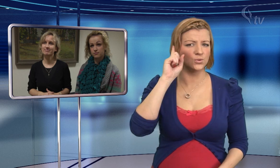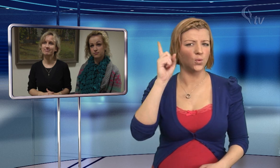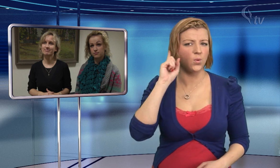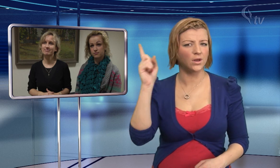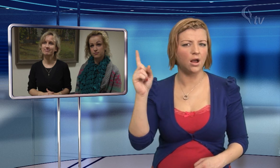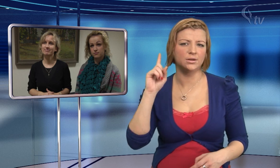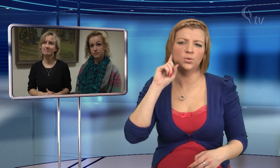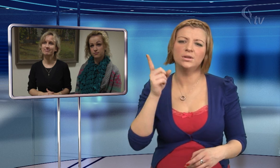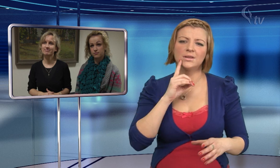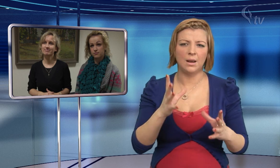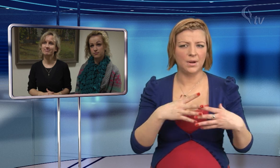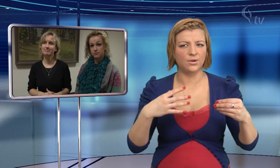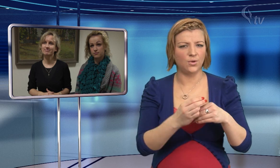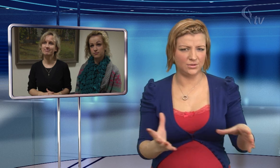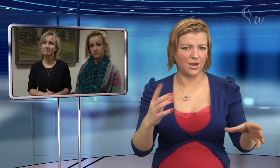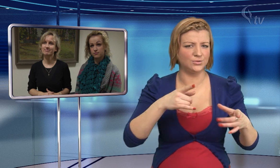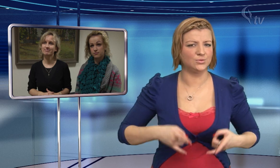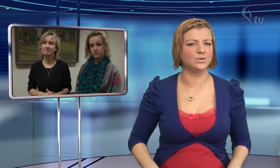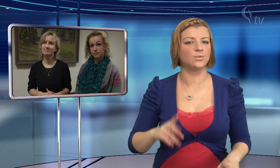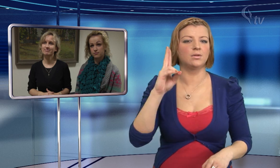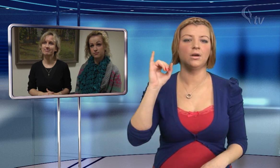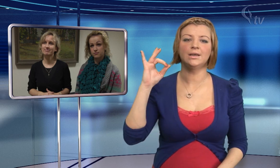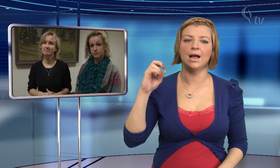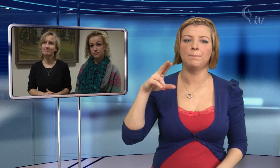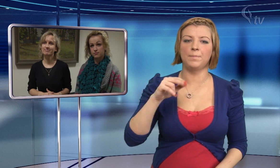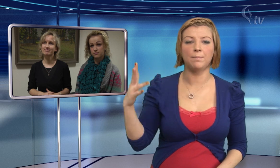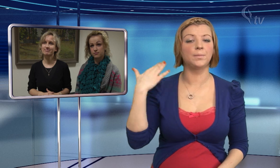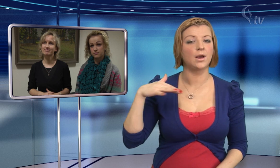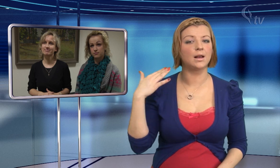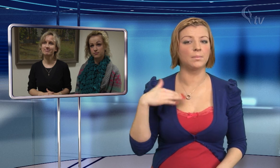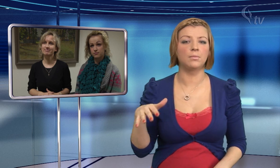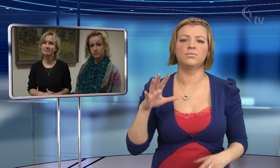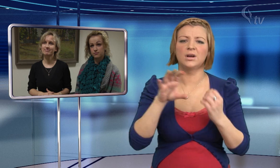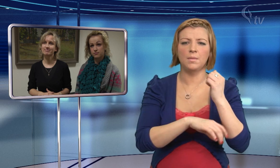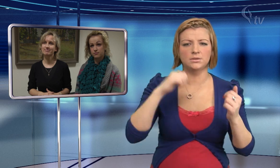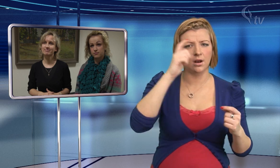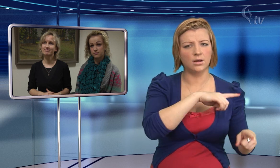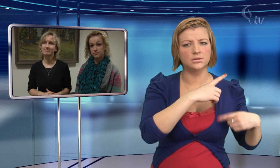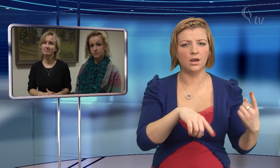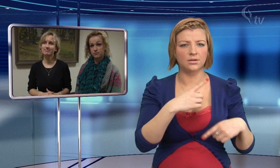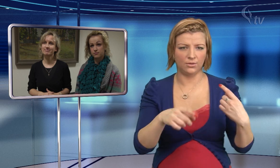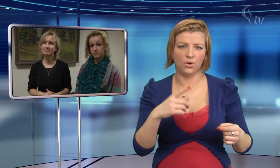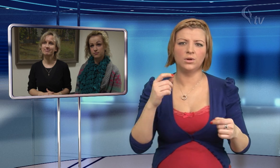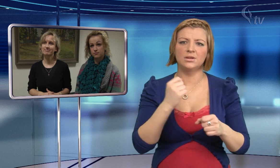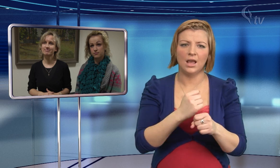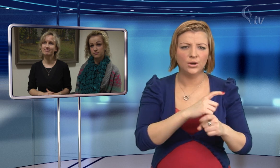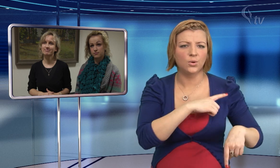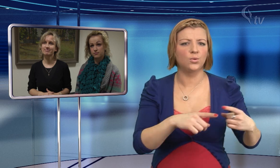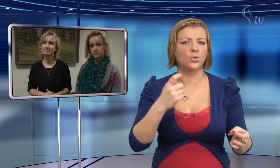Ainukese kuuljana kurtide perekonnast pärit Kaire Papp on viimasel aastal rakendanud huvitavat integratsiooniprojekti Break